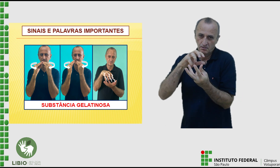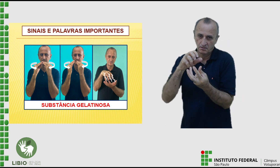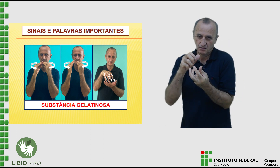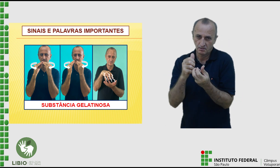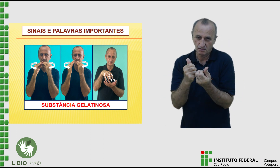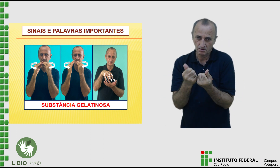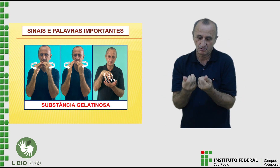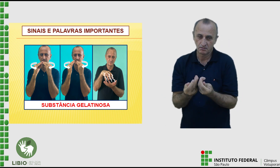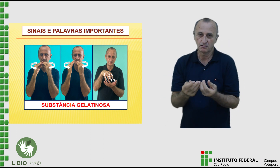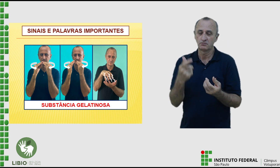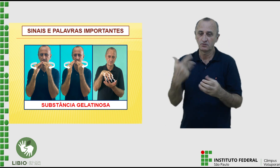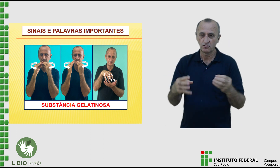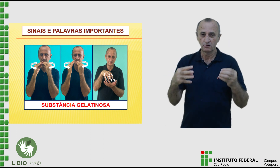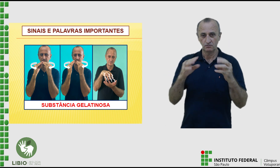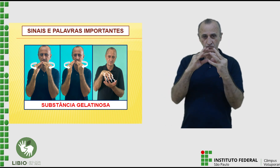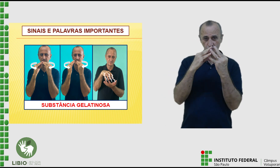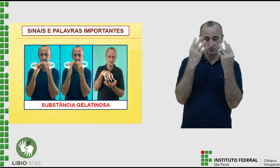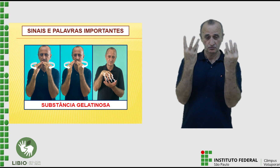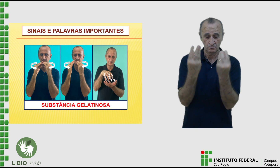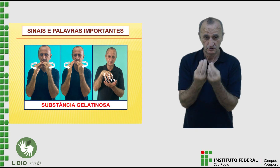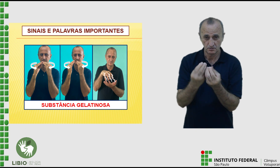Substância gelatinosa.